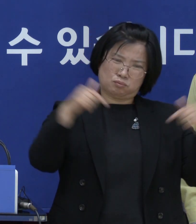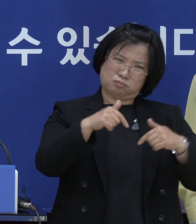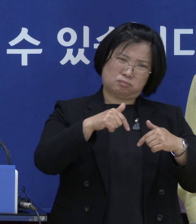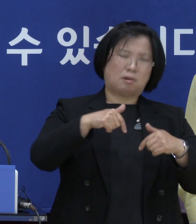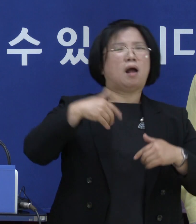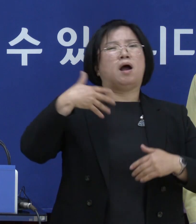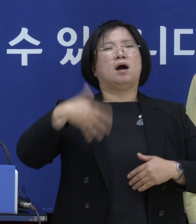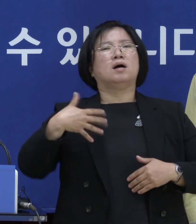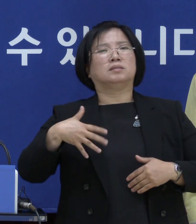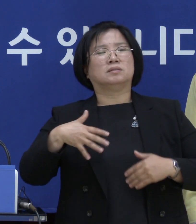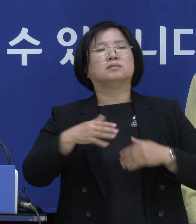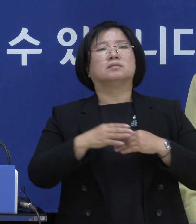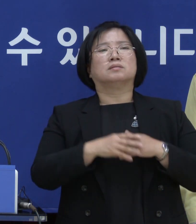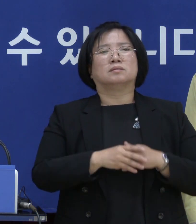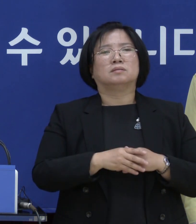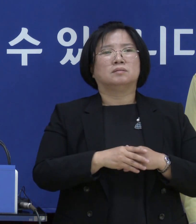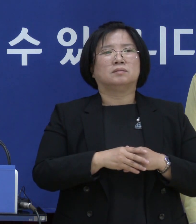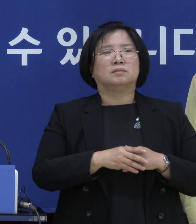않고 있습니다.